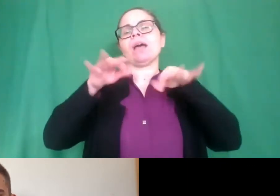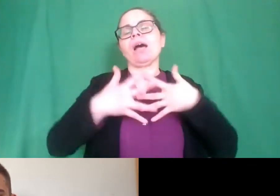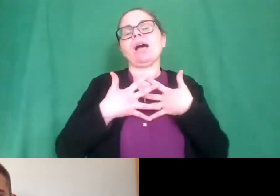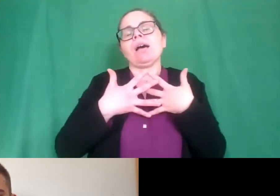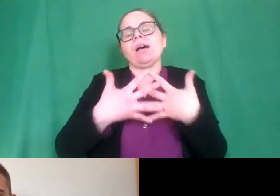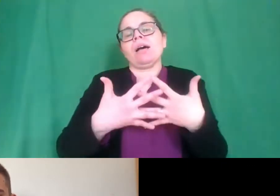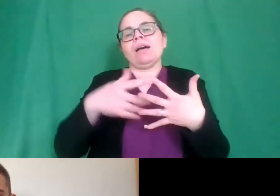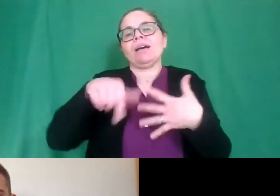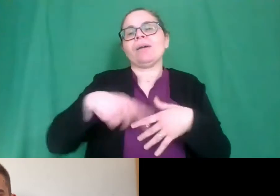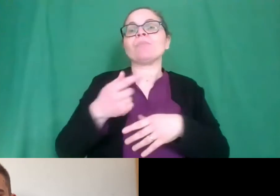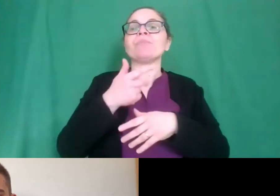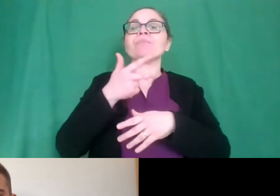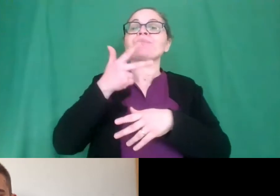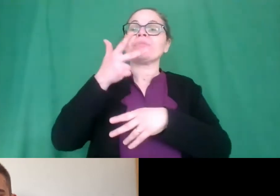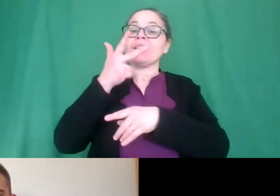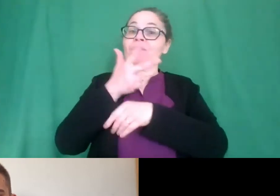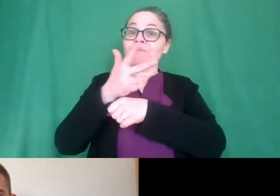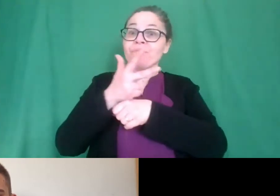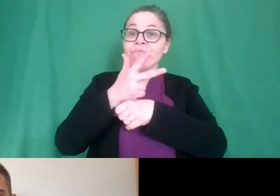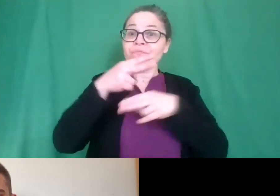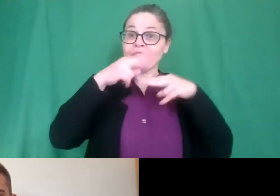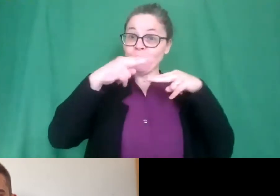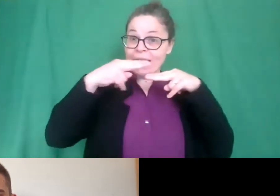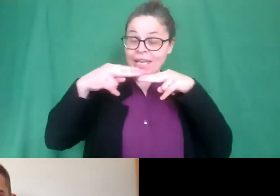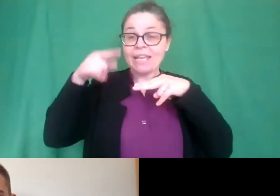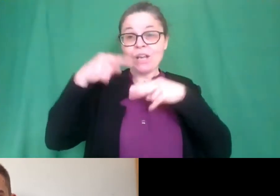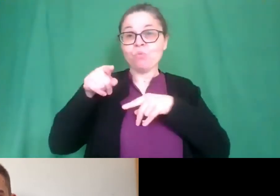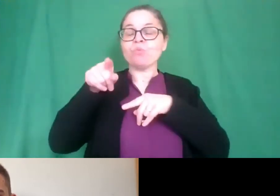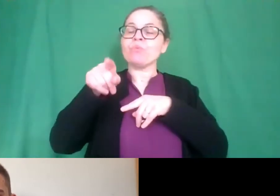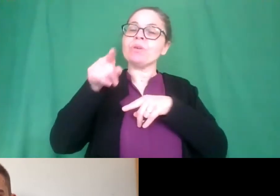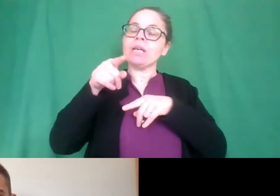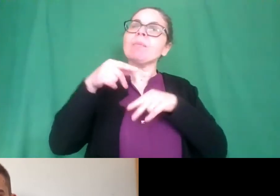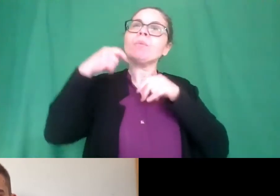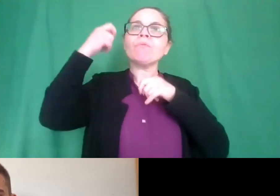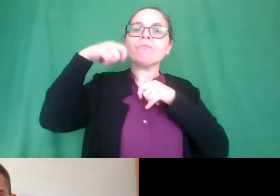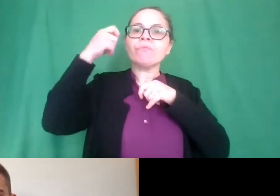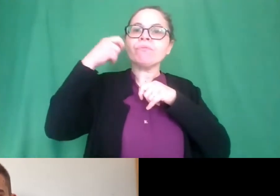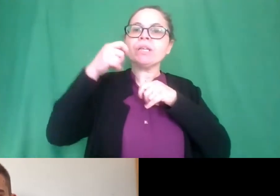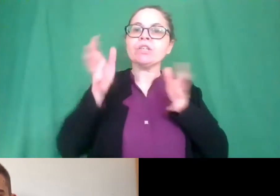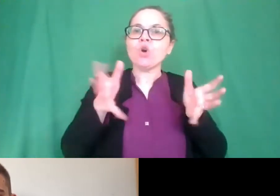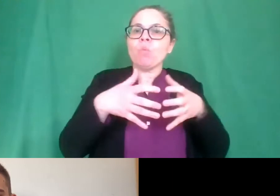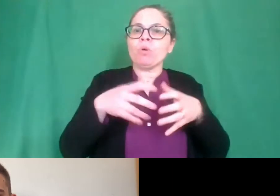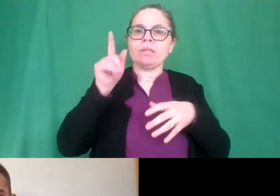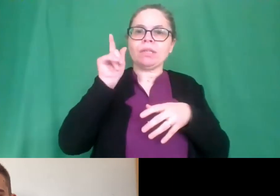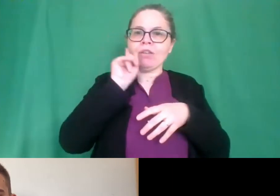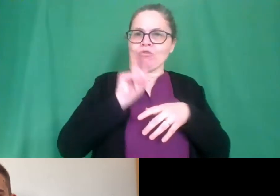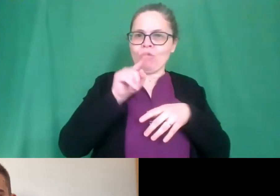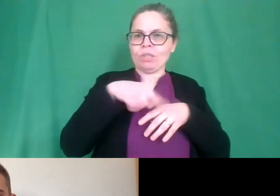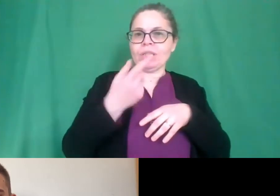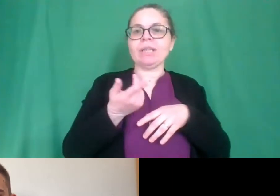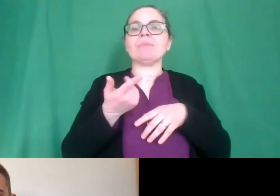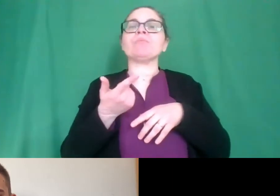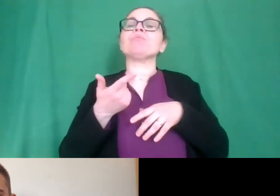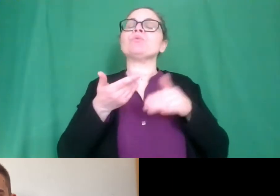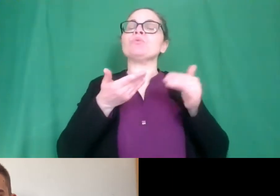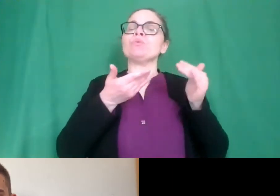anche videomaker e crea video sulla comunità dei sordi. inoltre gestisce una pagina